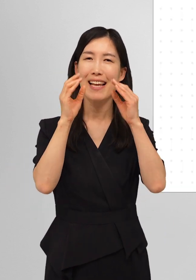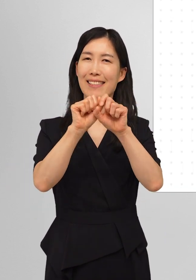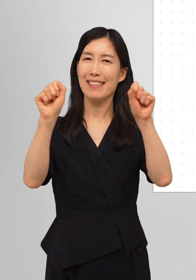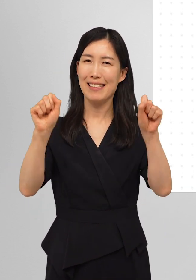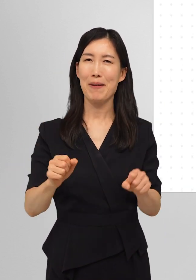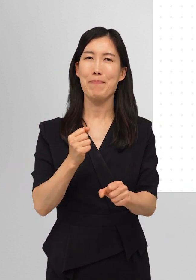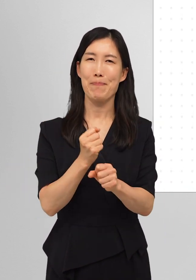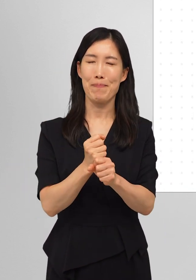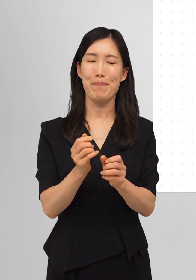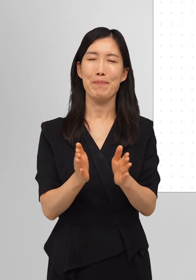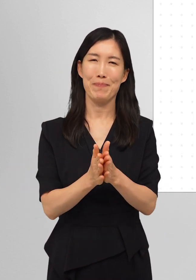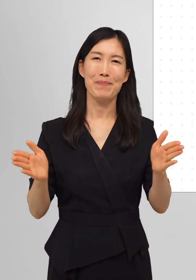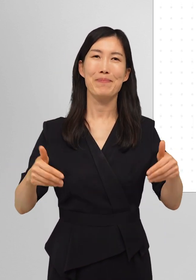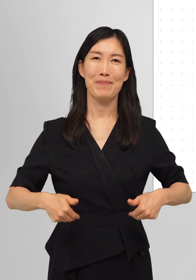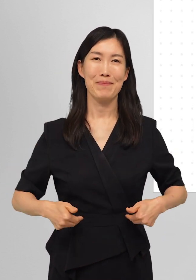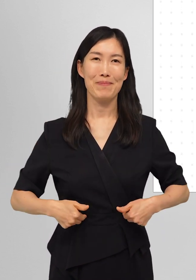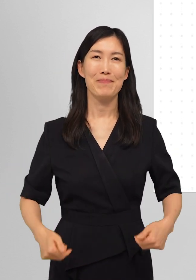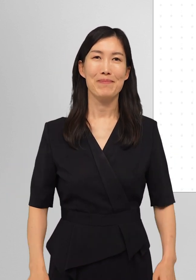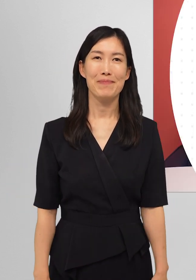보이고.